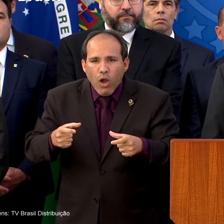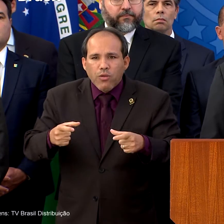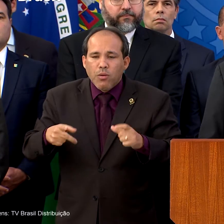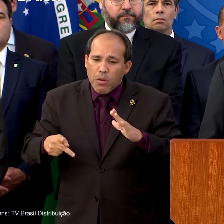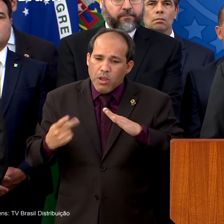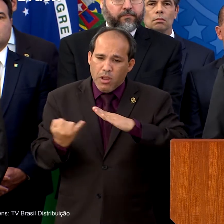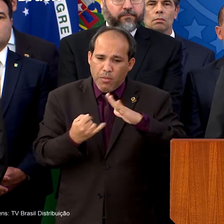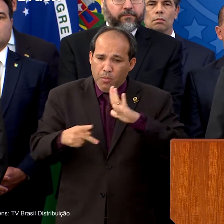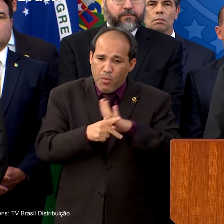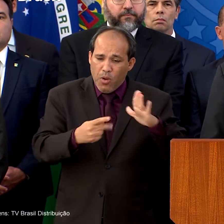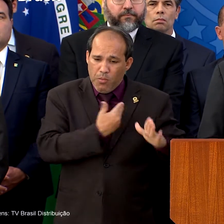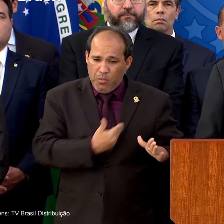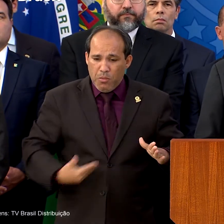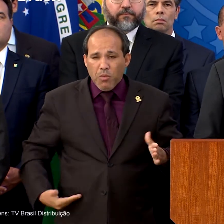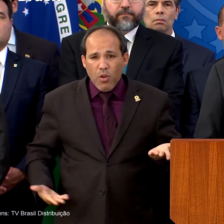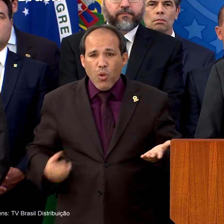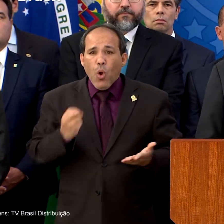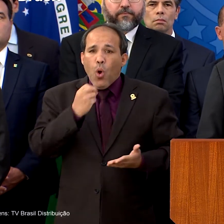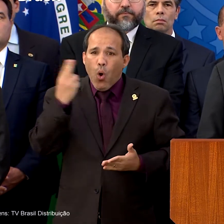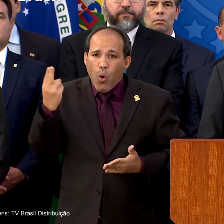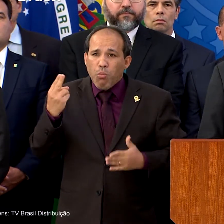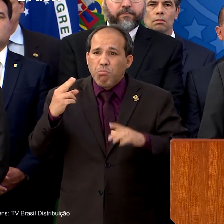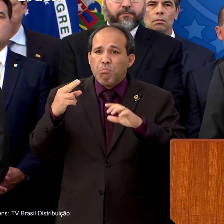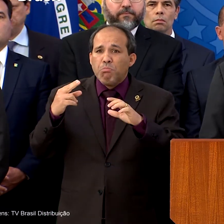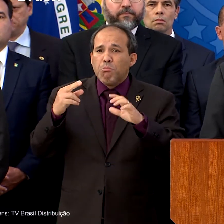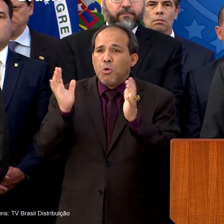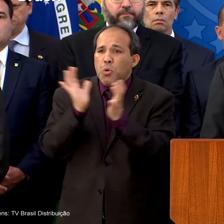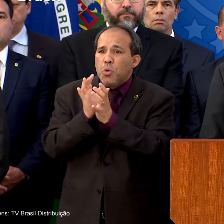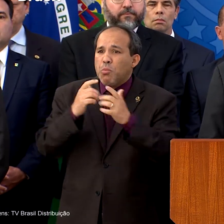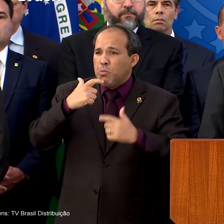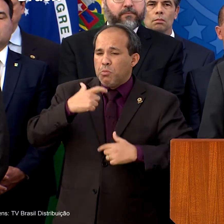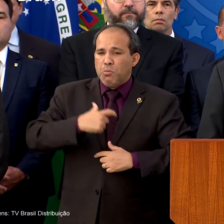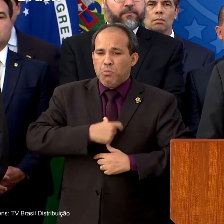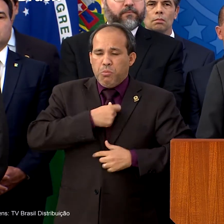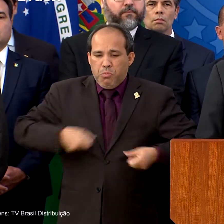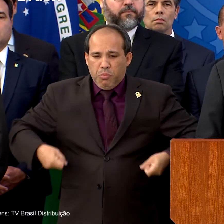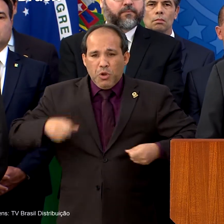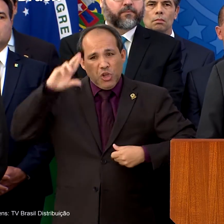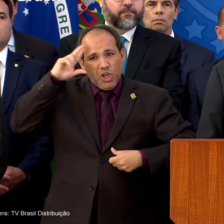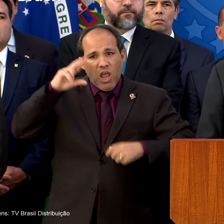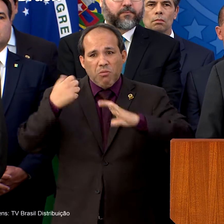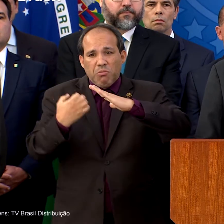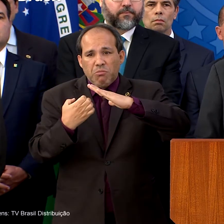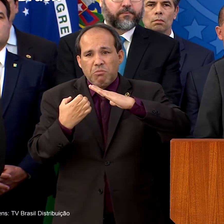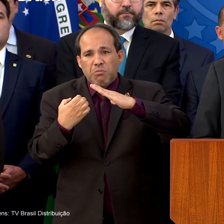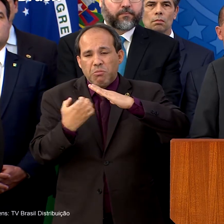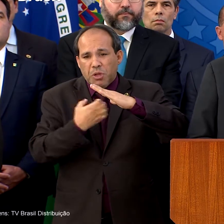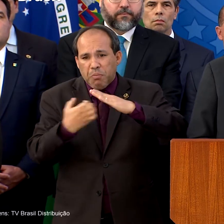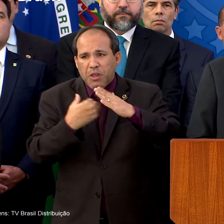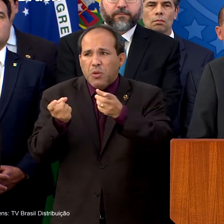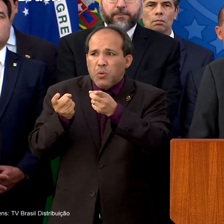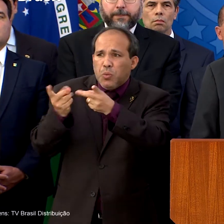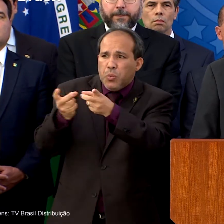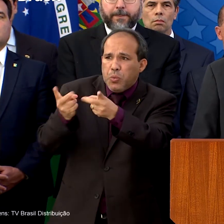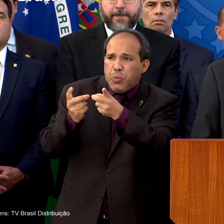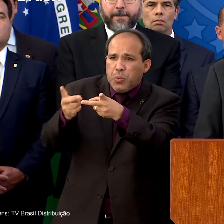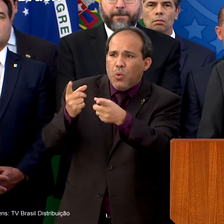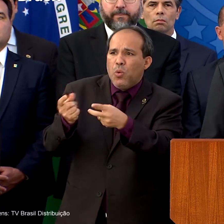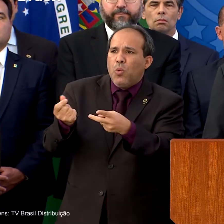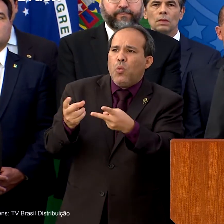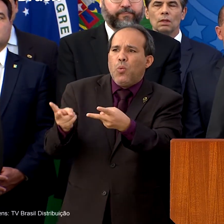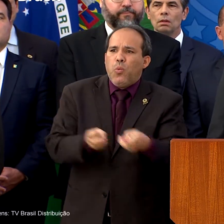o ou de empreiteiros que faziam obras e arrancavam recursos envia bancos oficiais